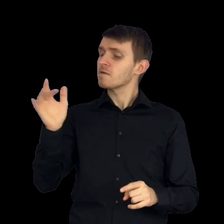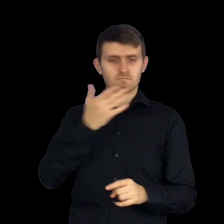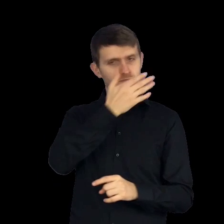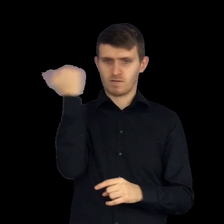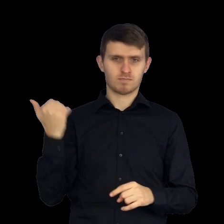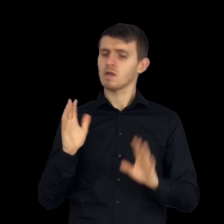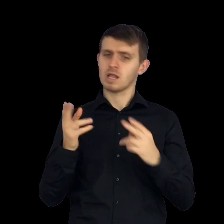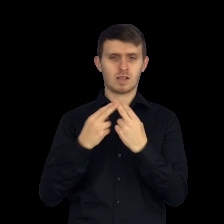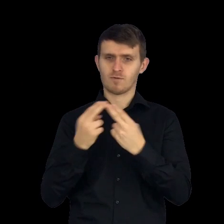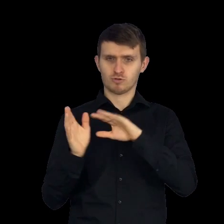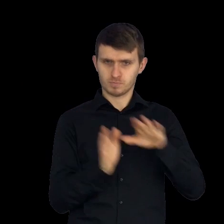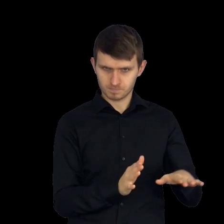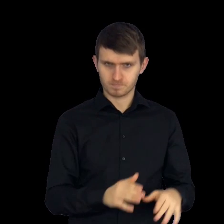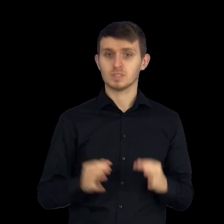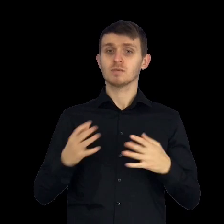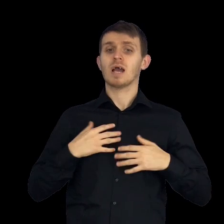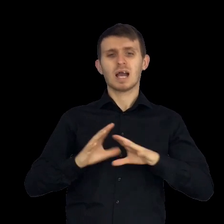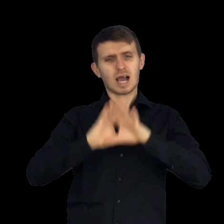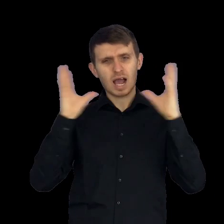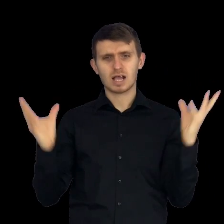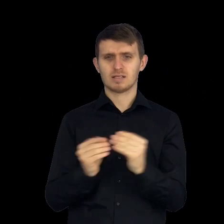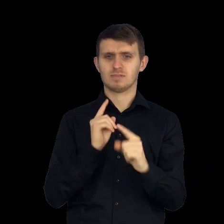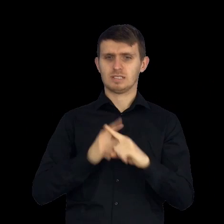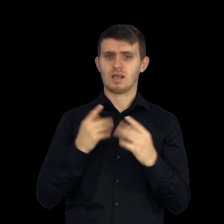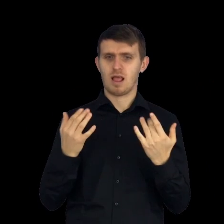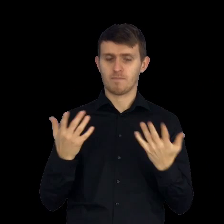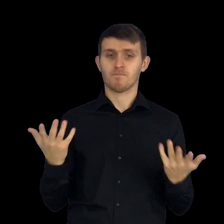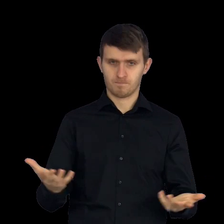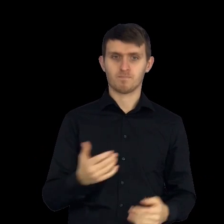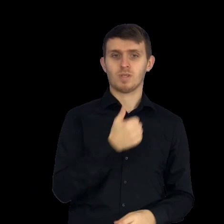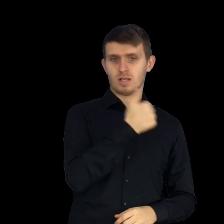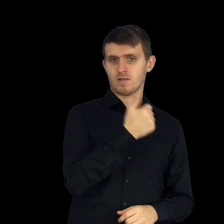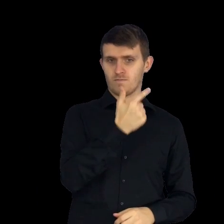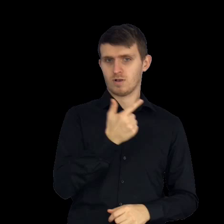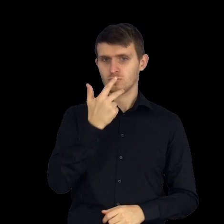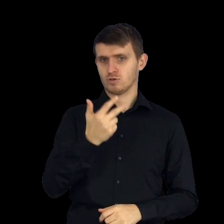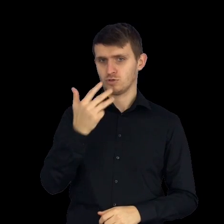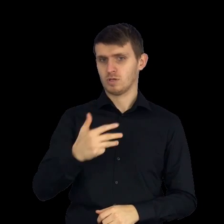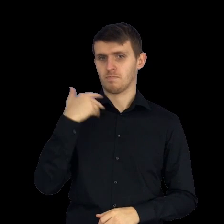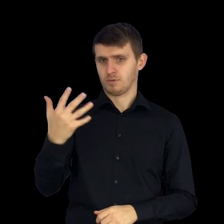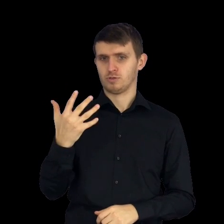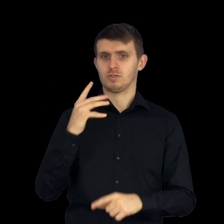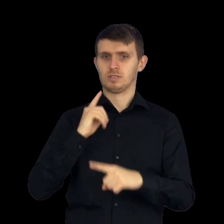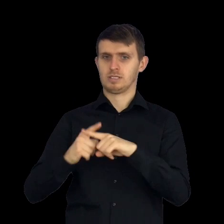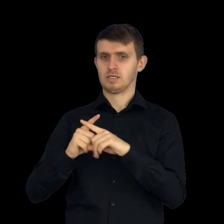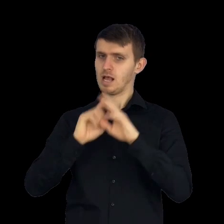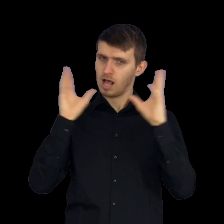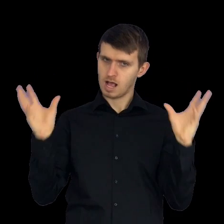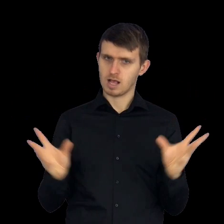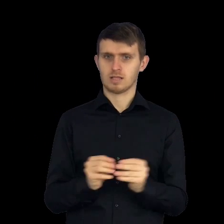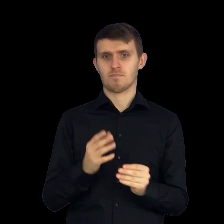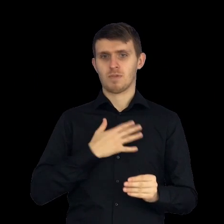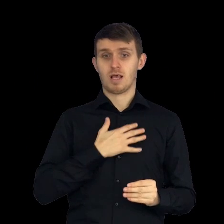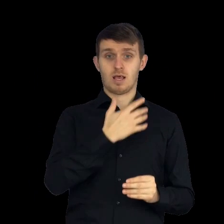wartość plus ta sama nieznana wartość. Zatem ile x teraz mam? Policzmy. Raz, dwa, trzy,